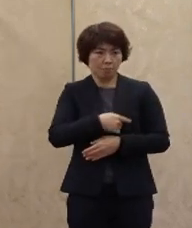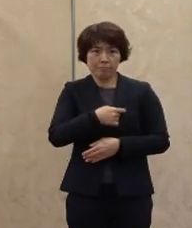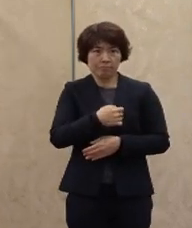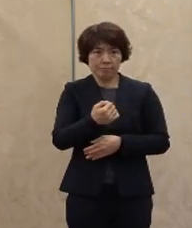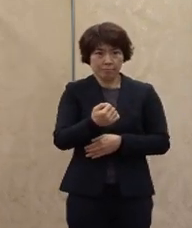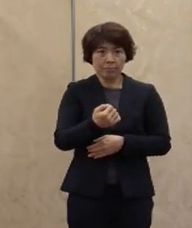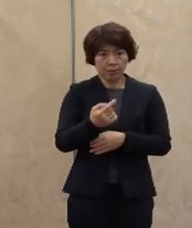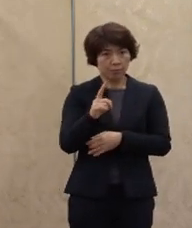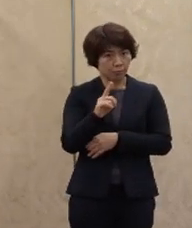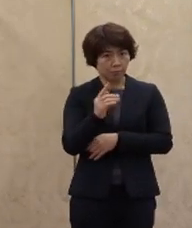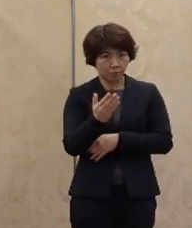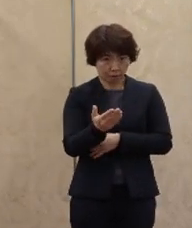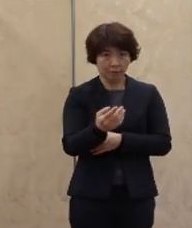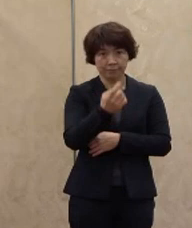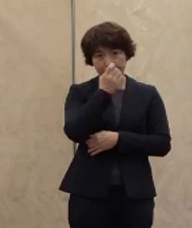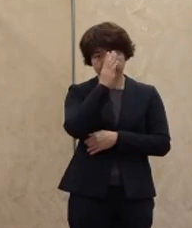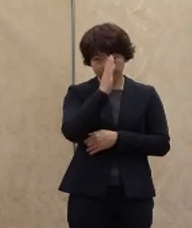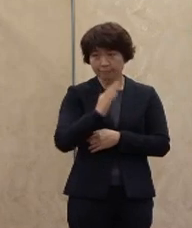。 これは